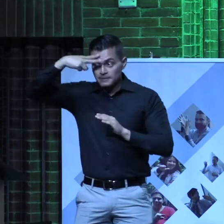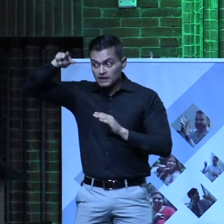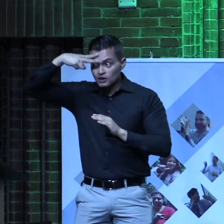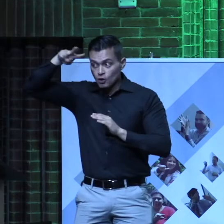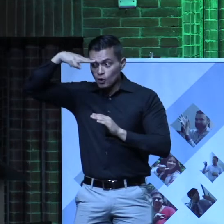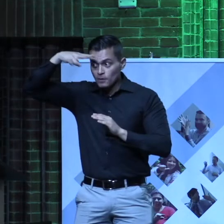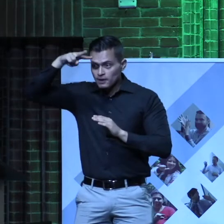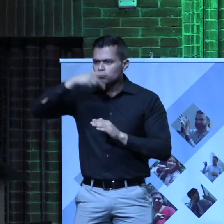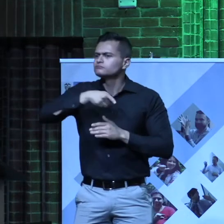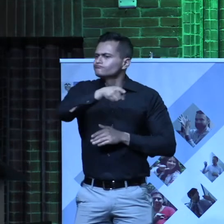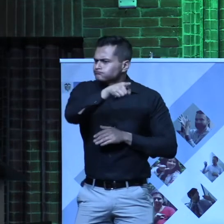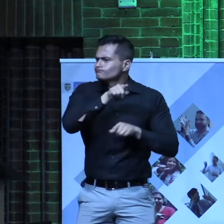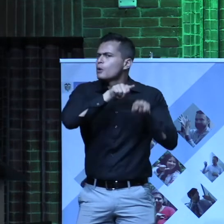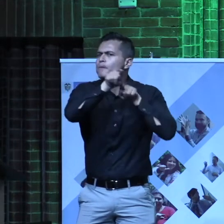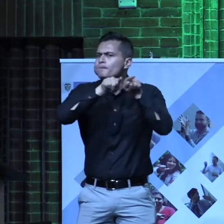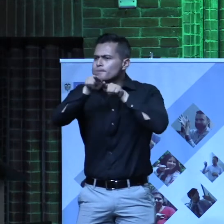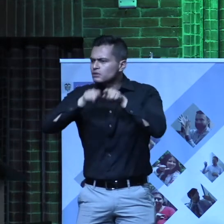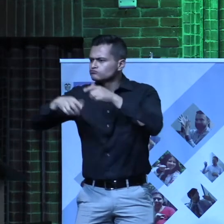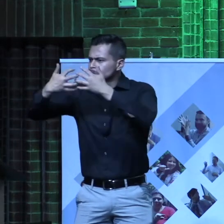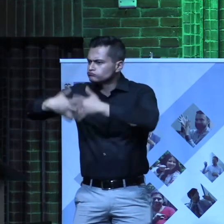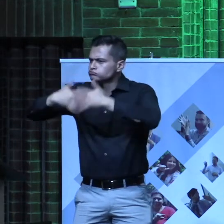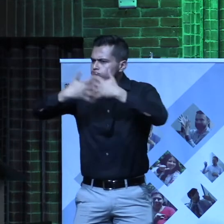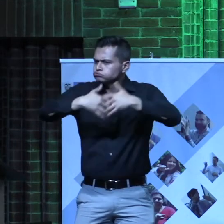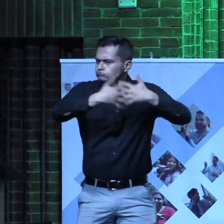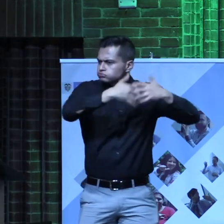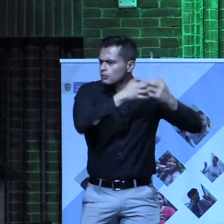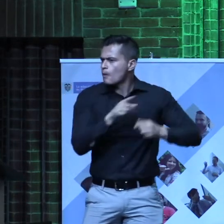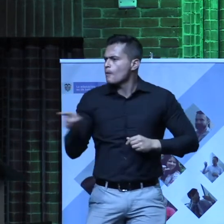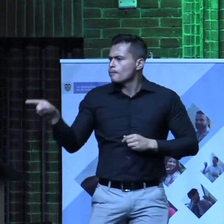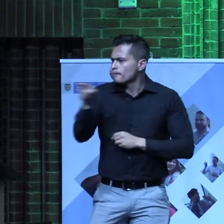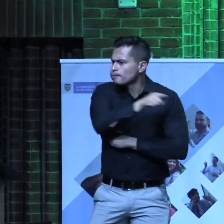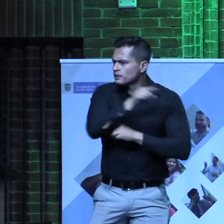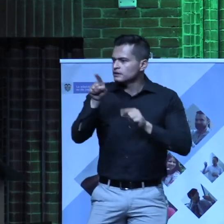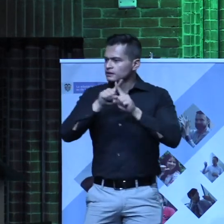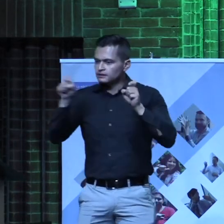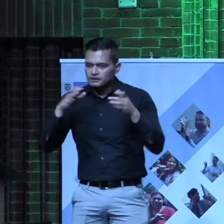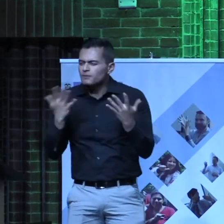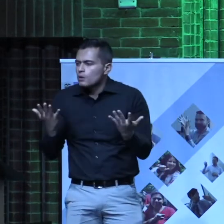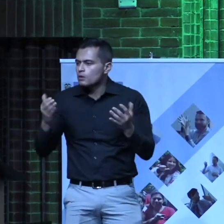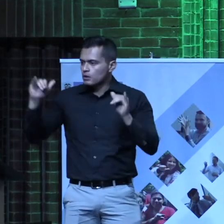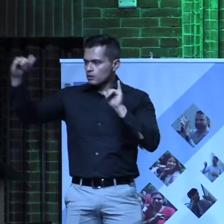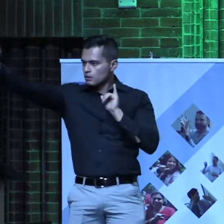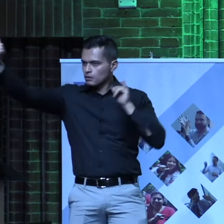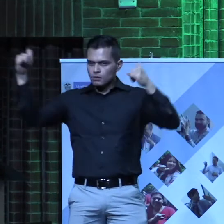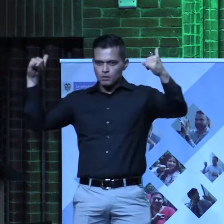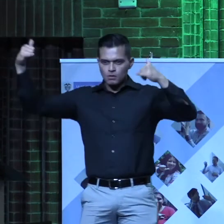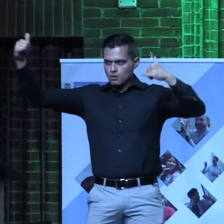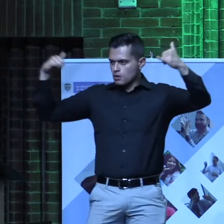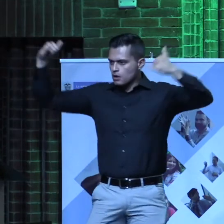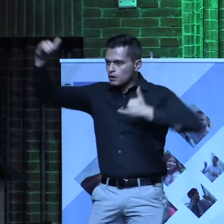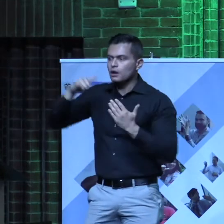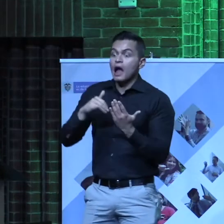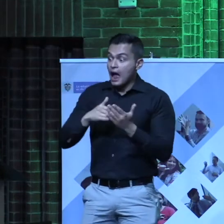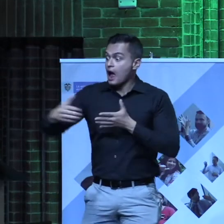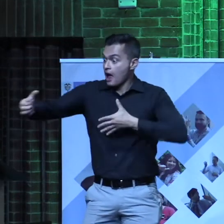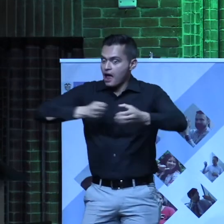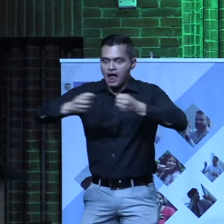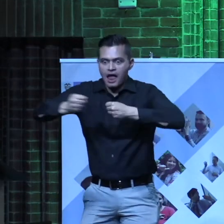gerentes, coordinadores y operadores de cámaras de seguridad y vigilancia. Las personas sordas detectan